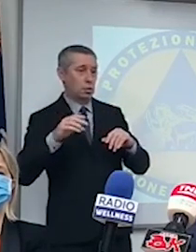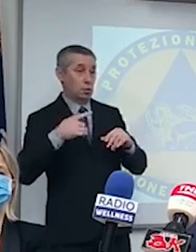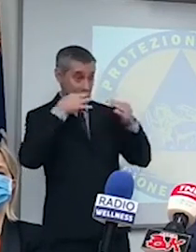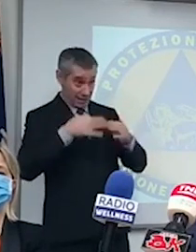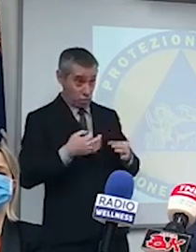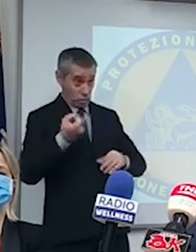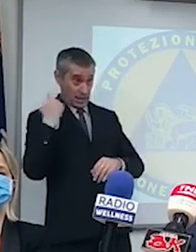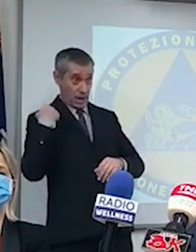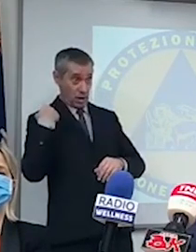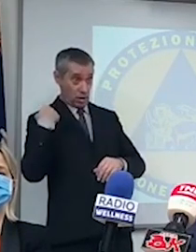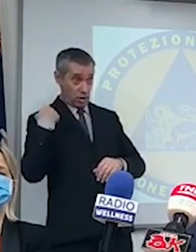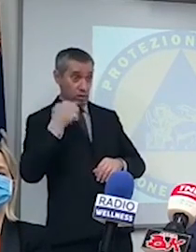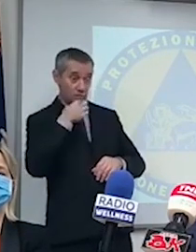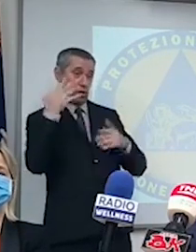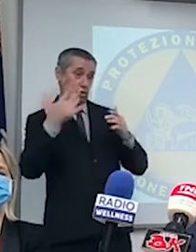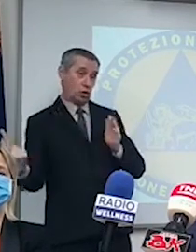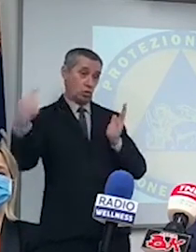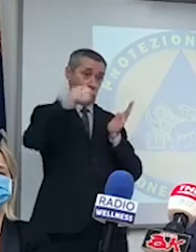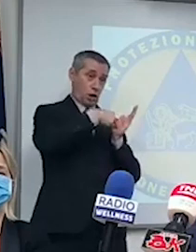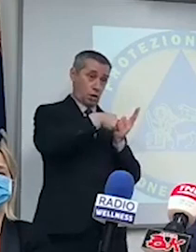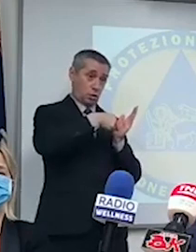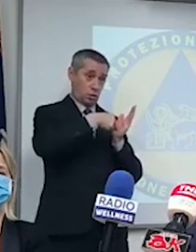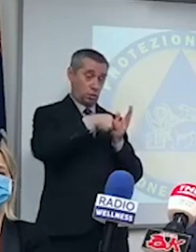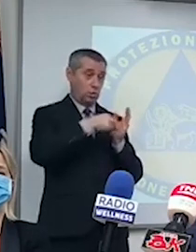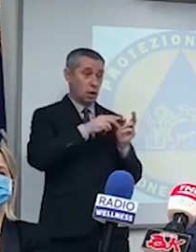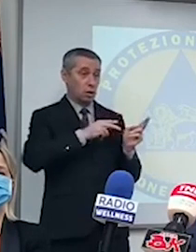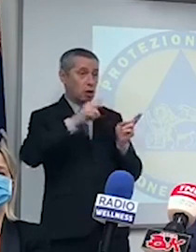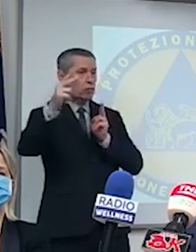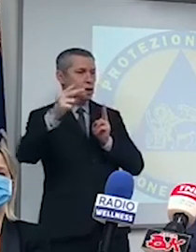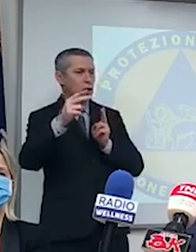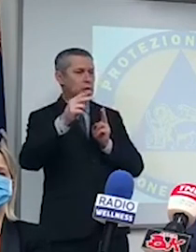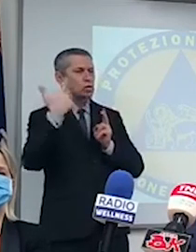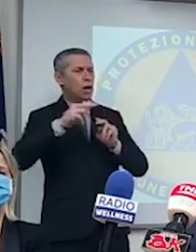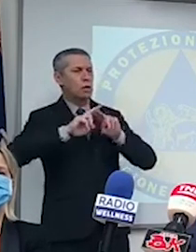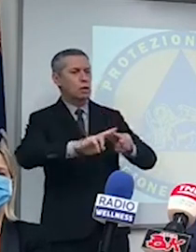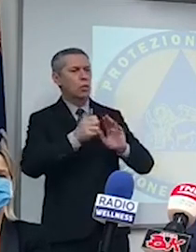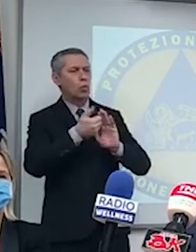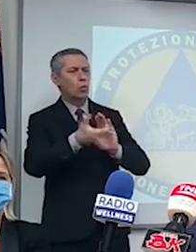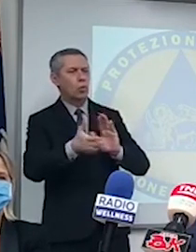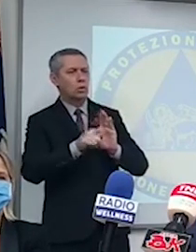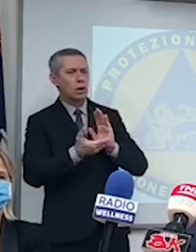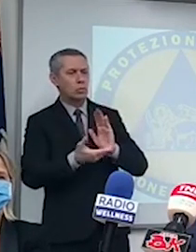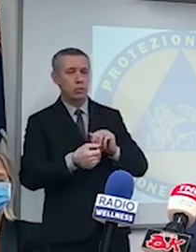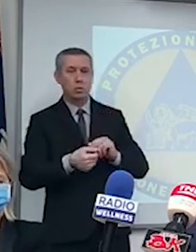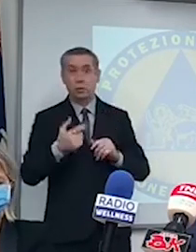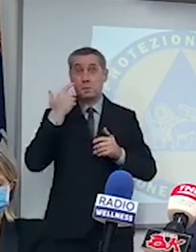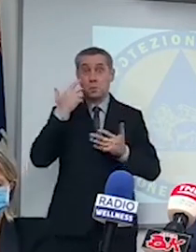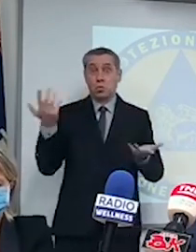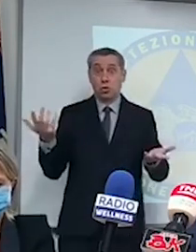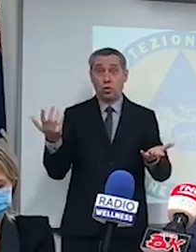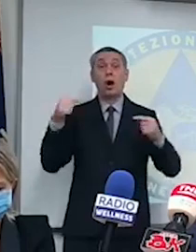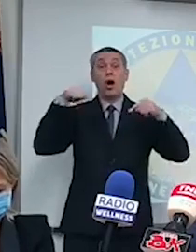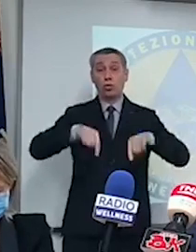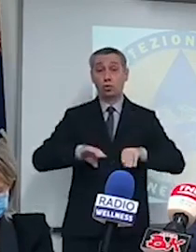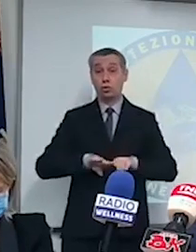se c'è se non lo so ma immagino comunque sia per aver processato di tampone oggi chissà se un